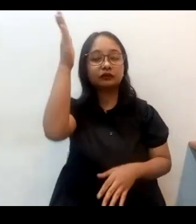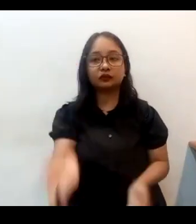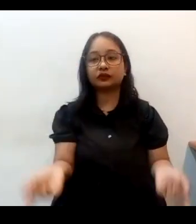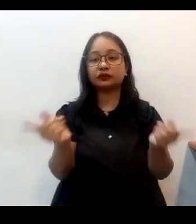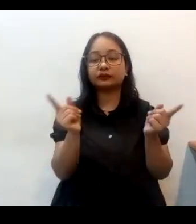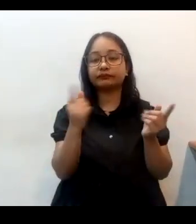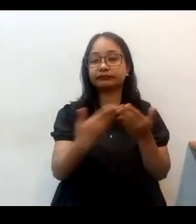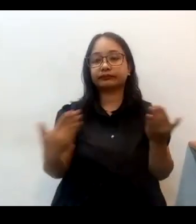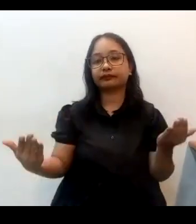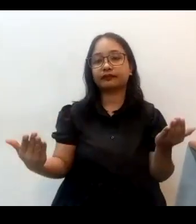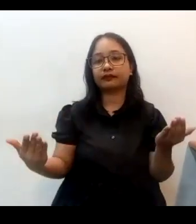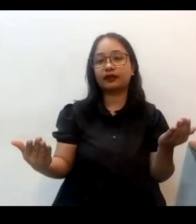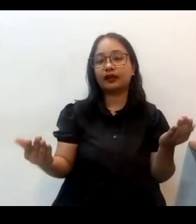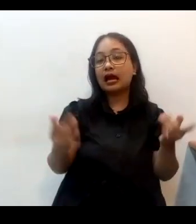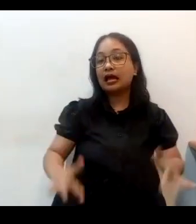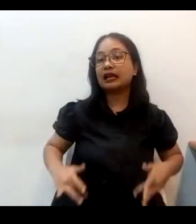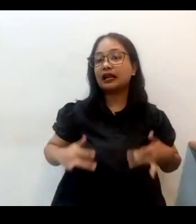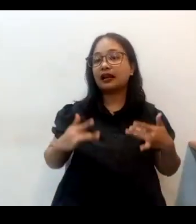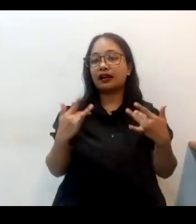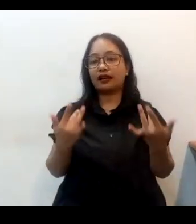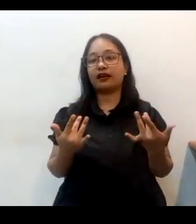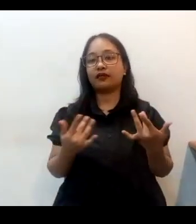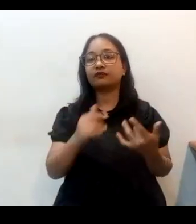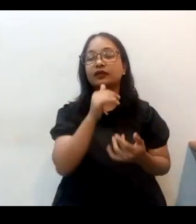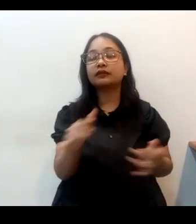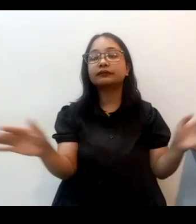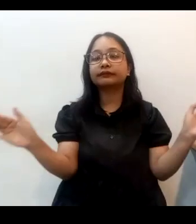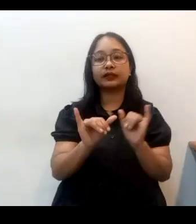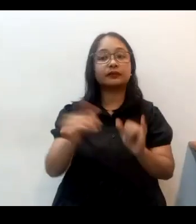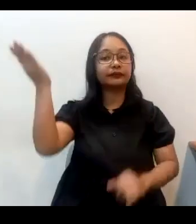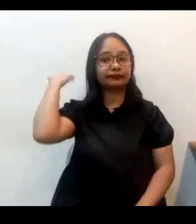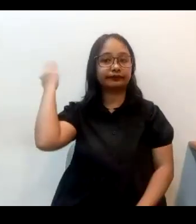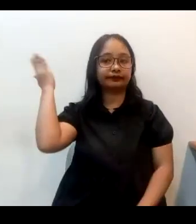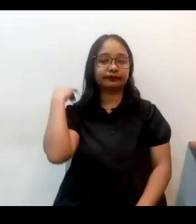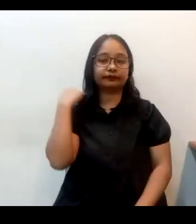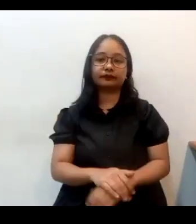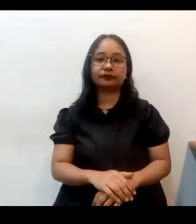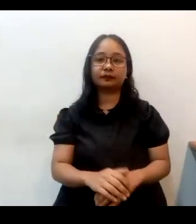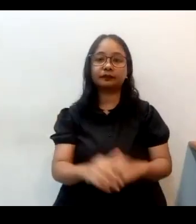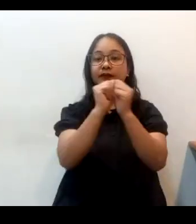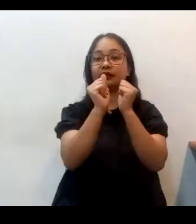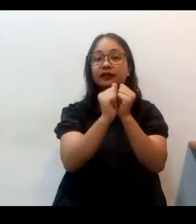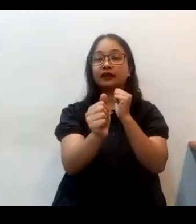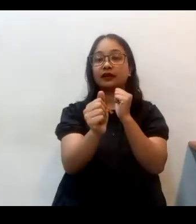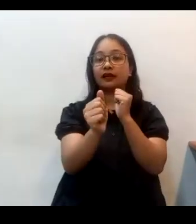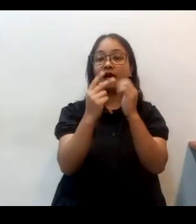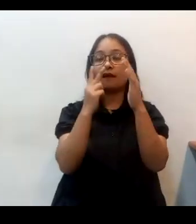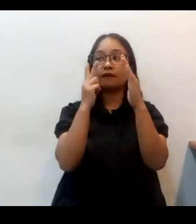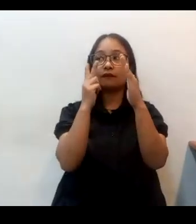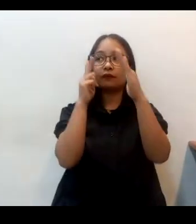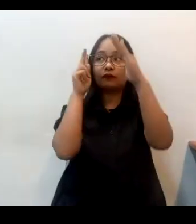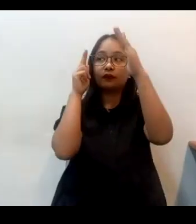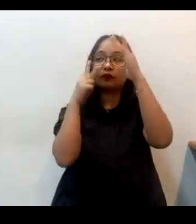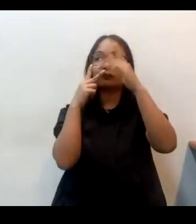ay hindi na po naging pareho sa noon. His vision must be changing. Yung kanyang paningin, maaari na bago talaga. After God